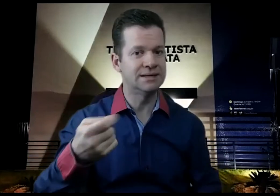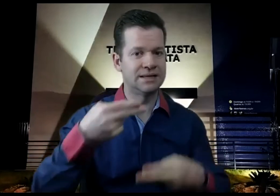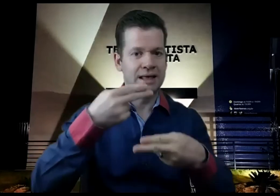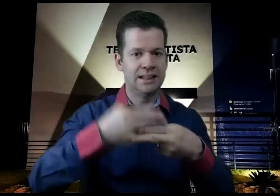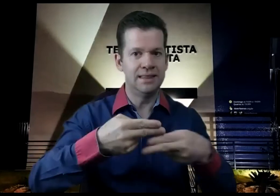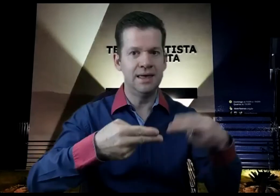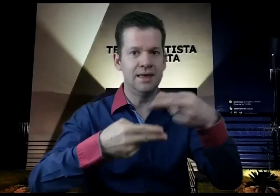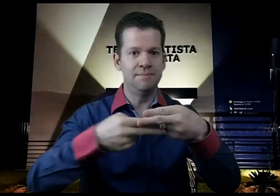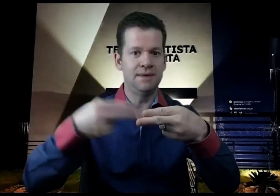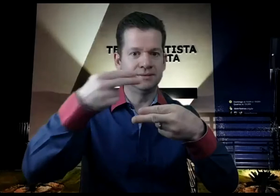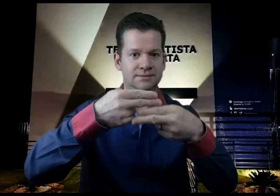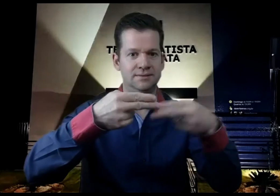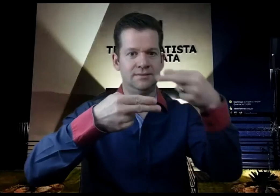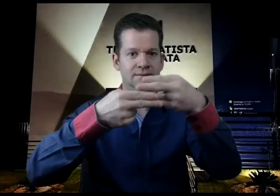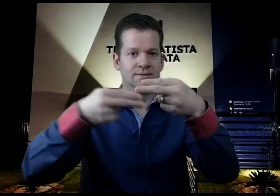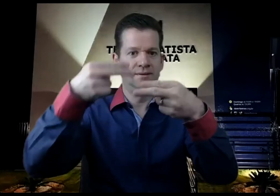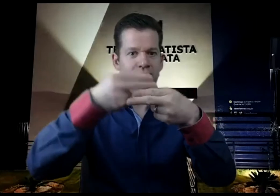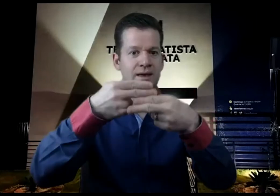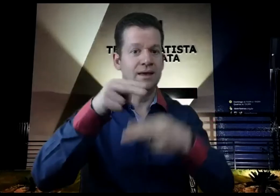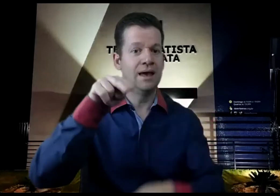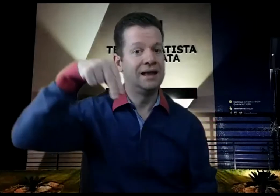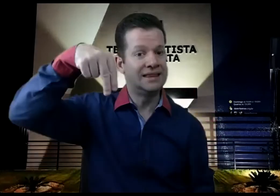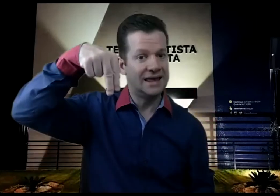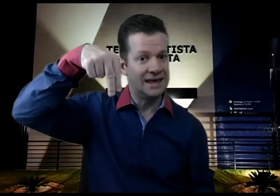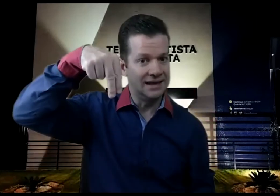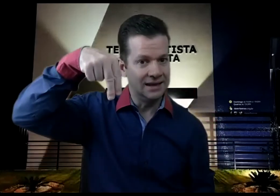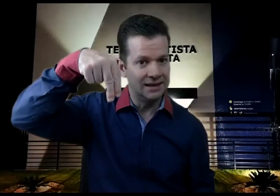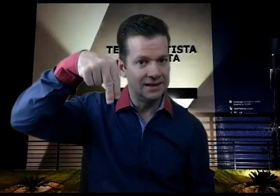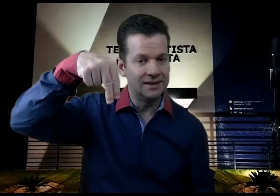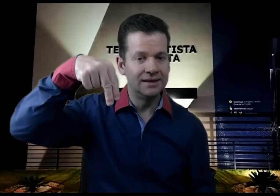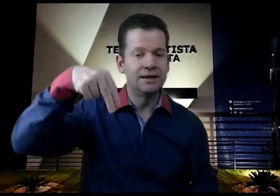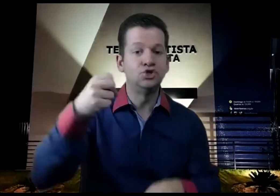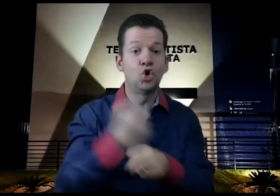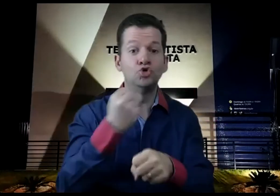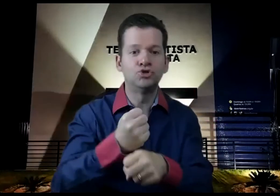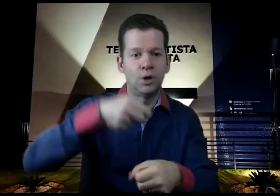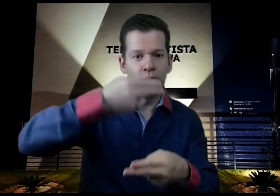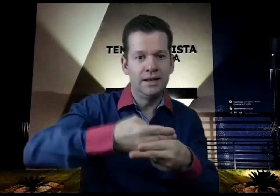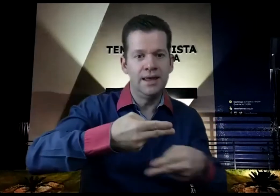Neemias, Neemias. Ok? Letra N de construção,